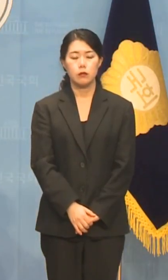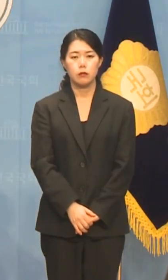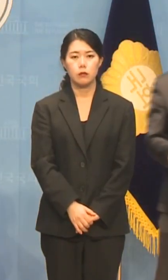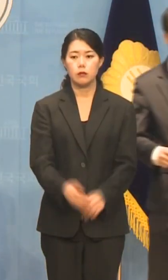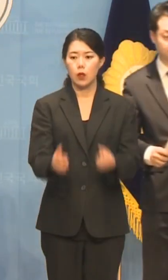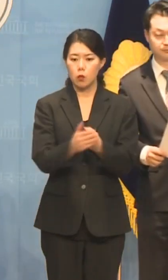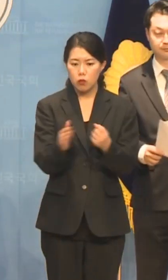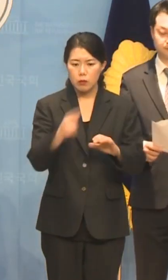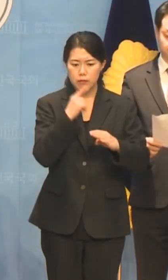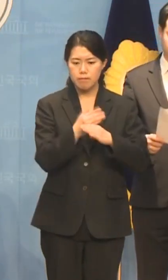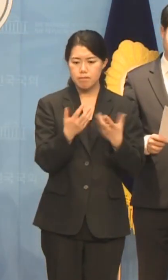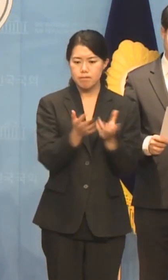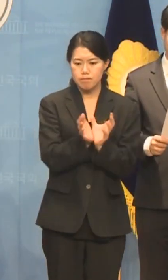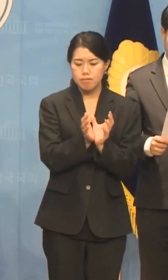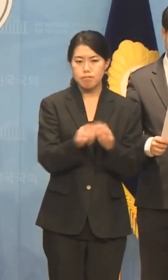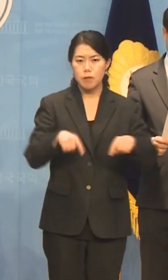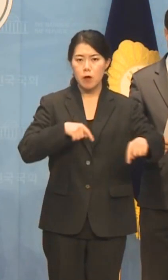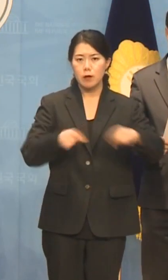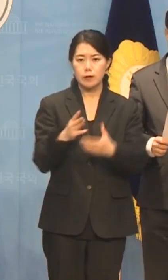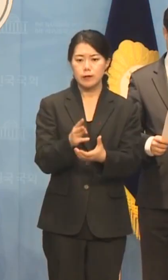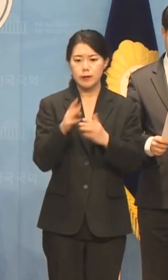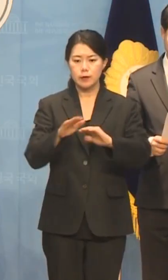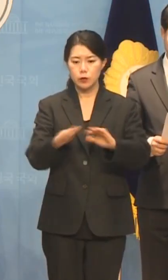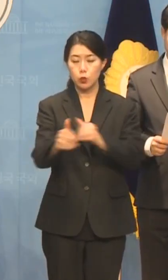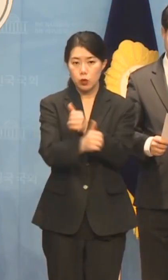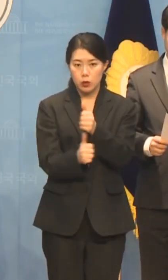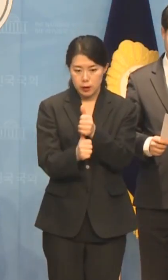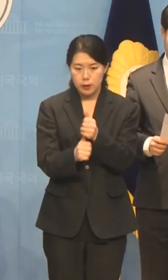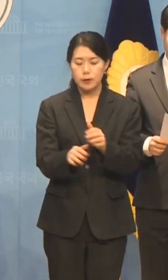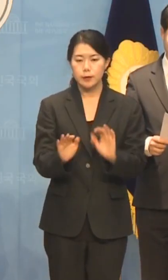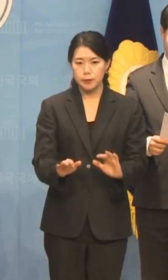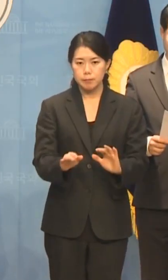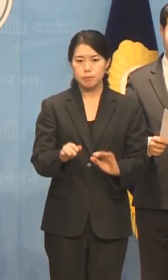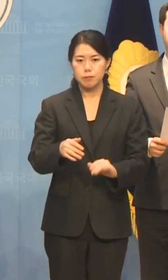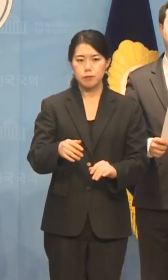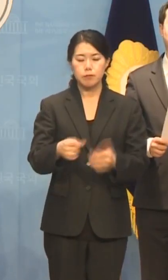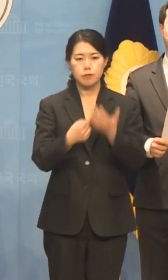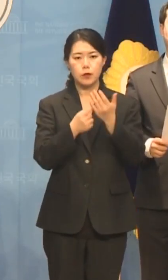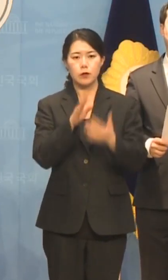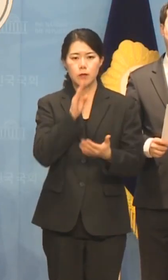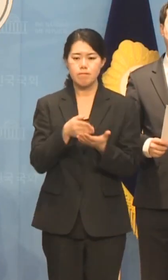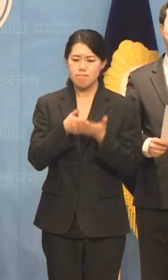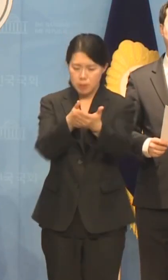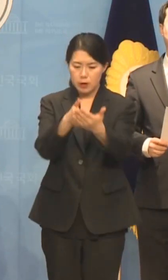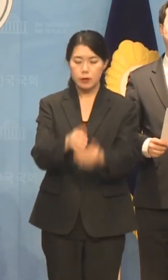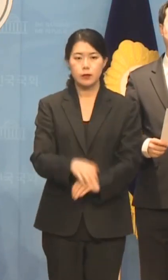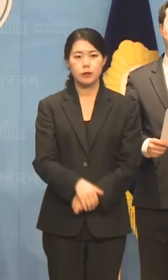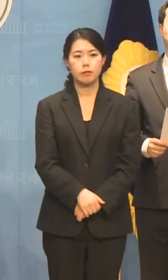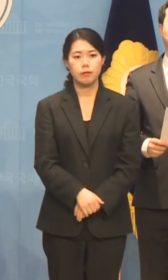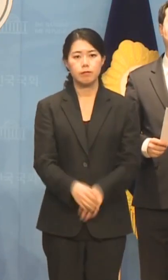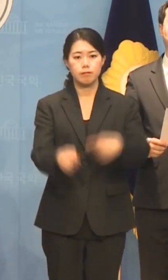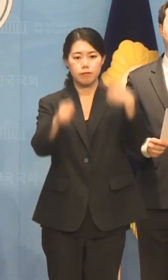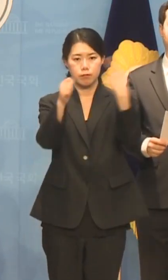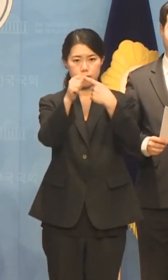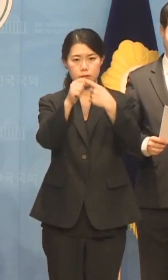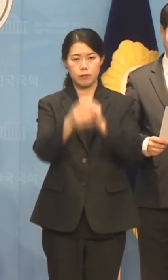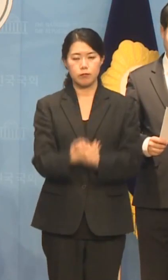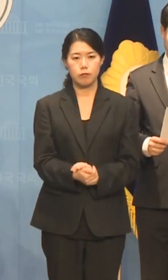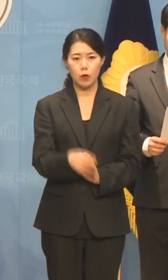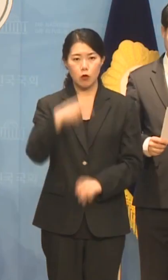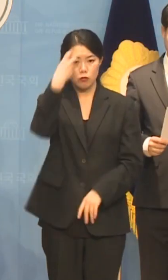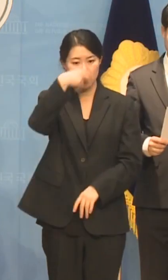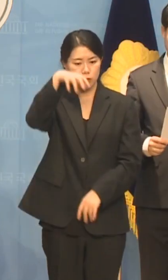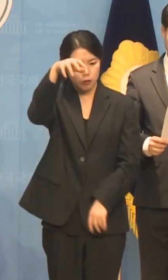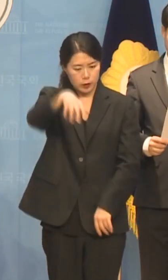이에 더불어민주당 정치테러대책위원회는 다음과 같이 강력히 촉구한다. 1.